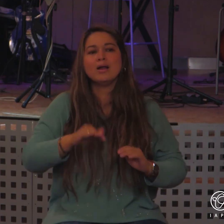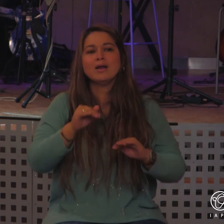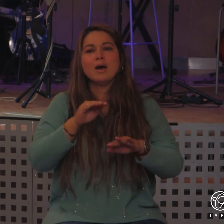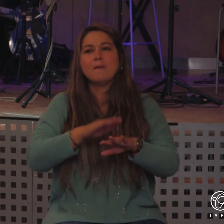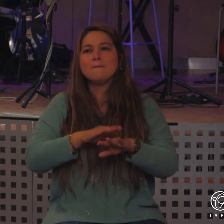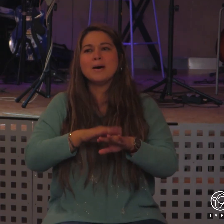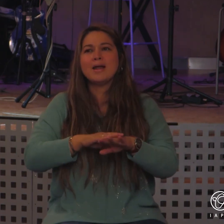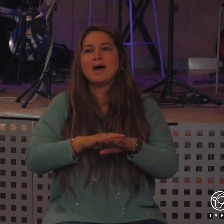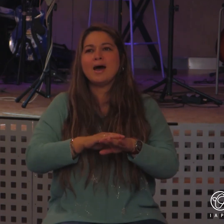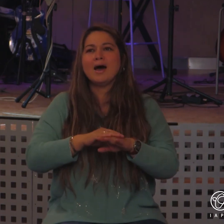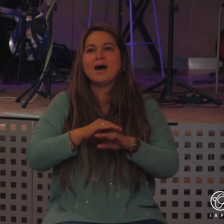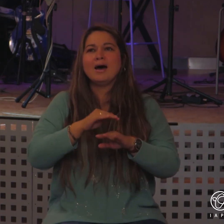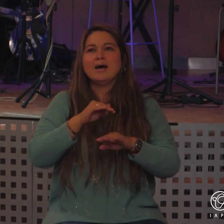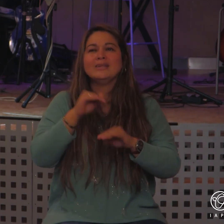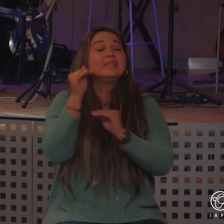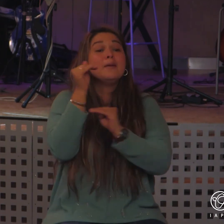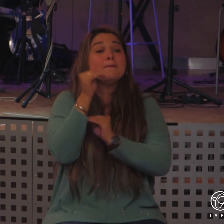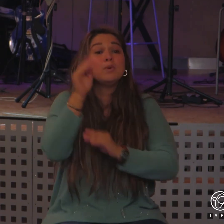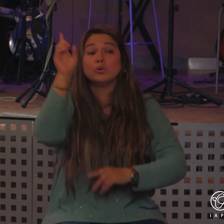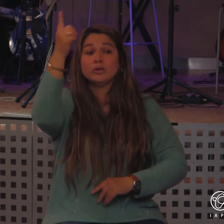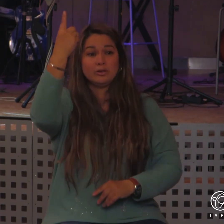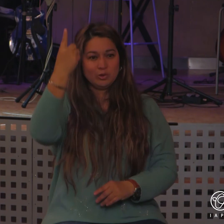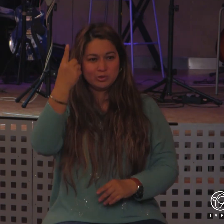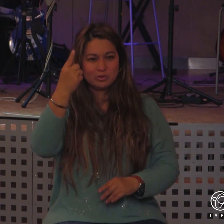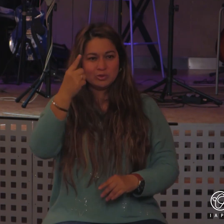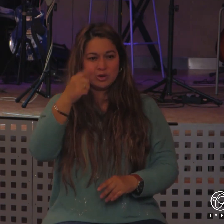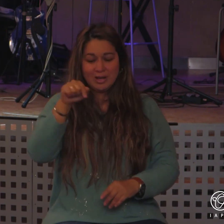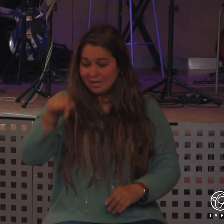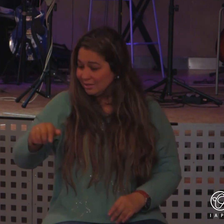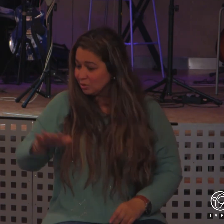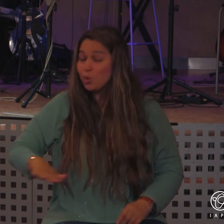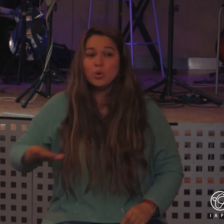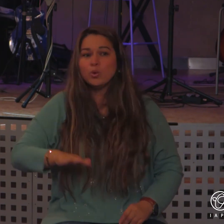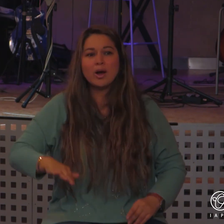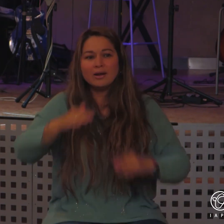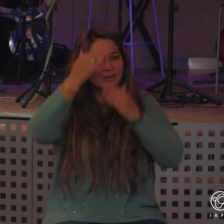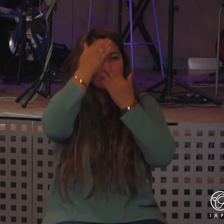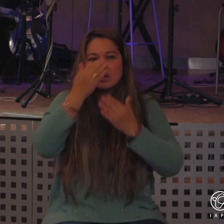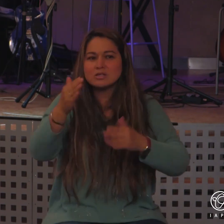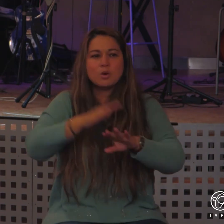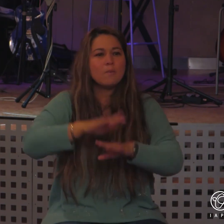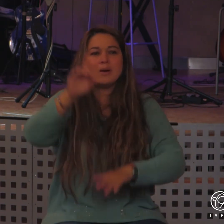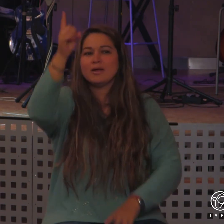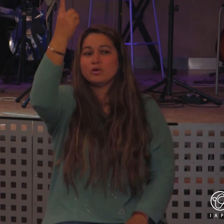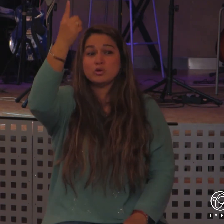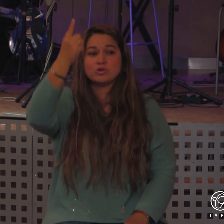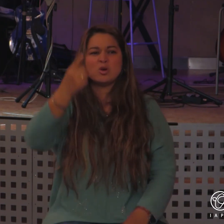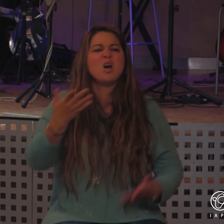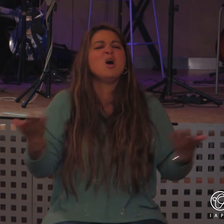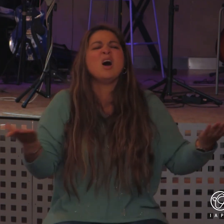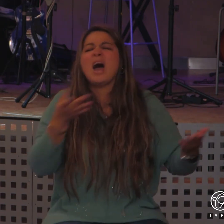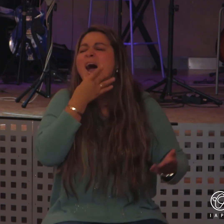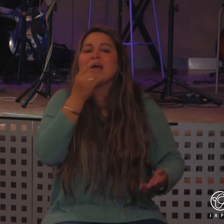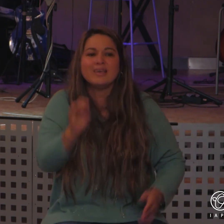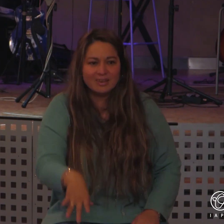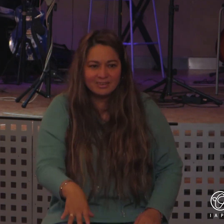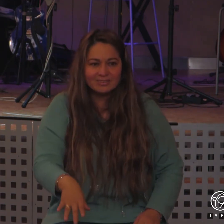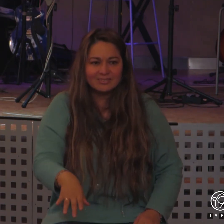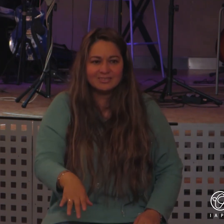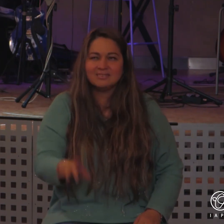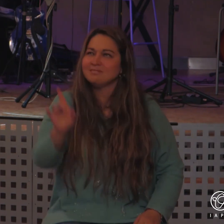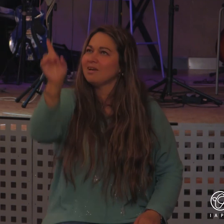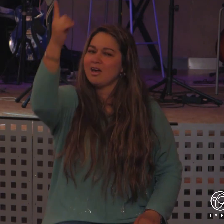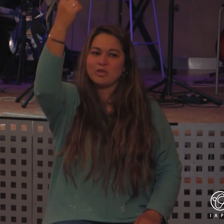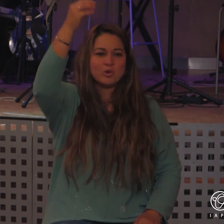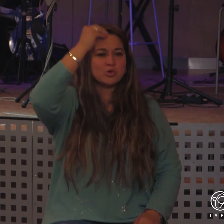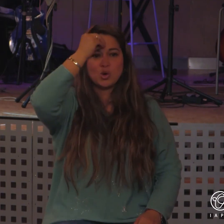de adoración. Esto es un lugar de adoración al único y sabio Dios, como diría la epístola de